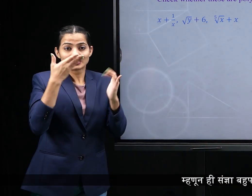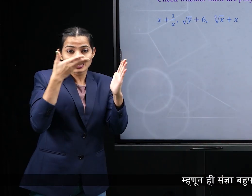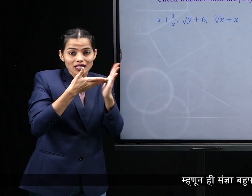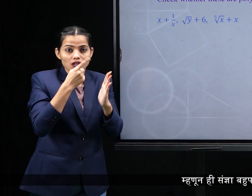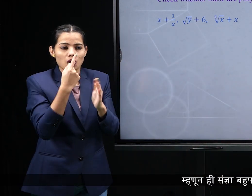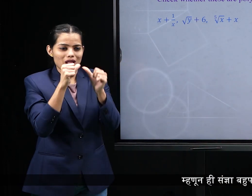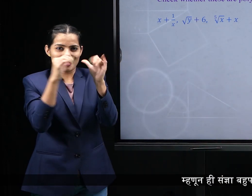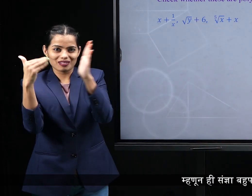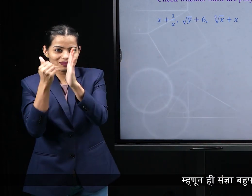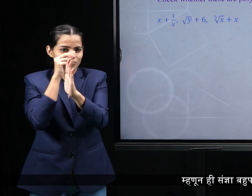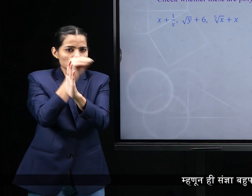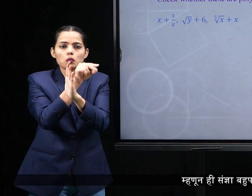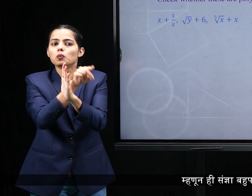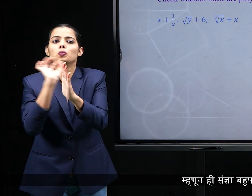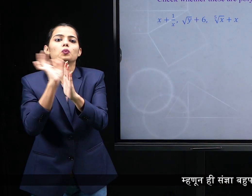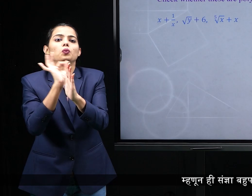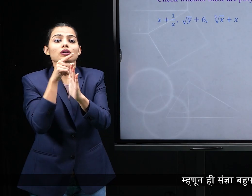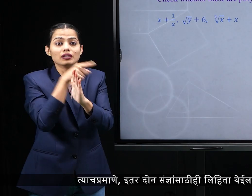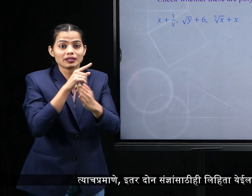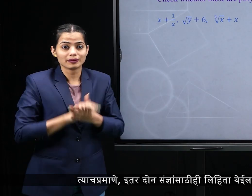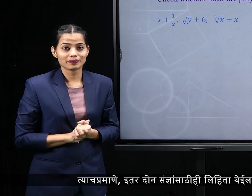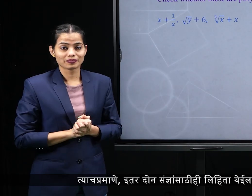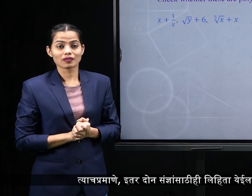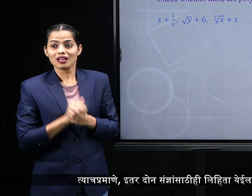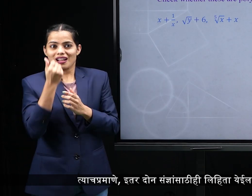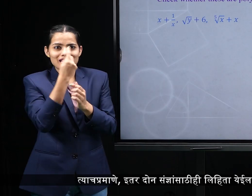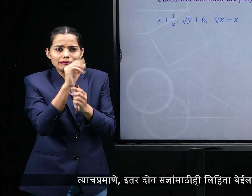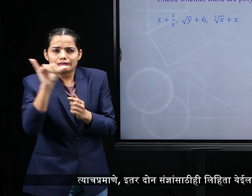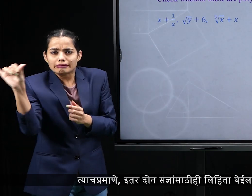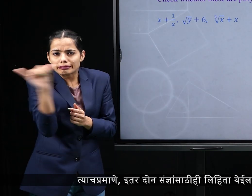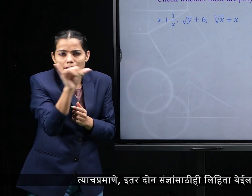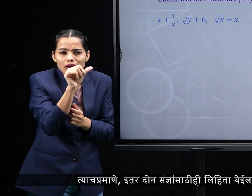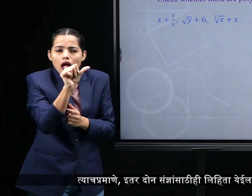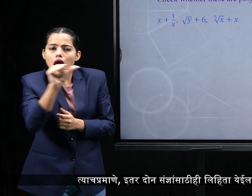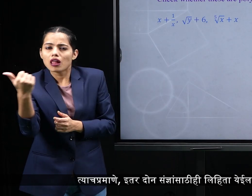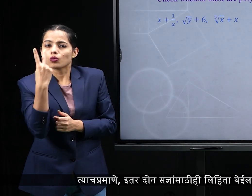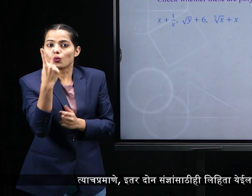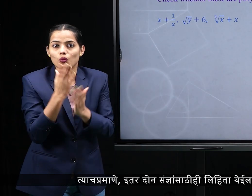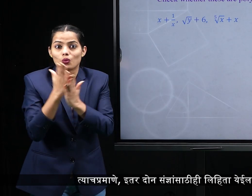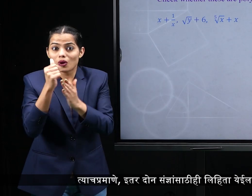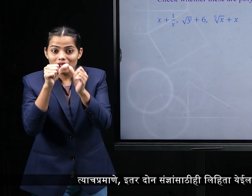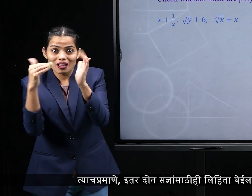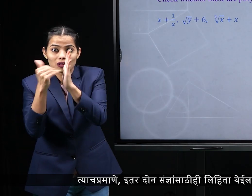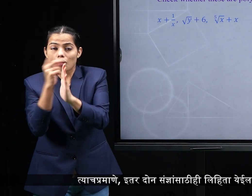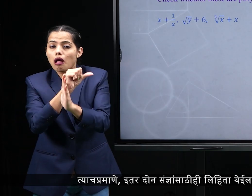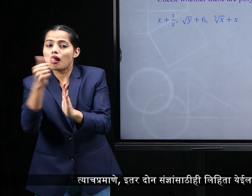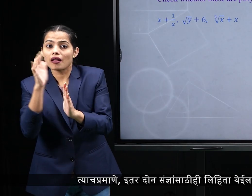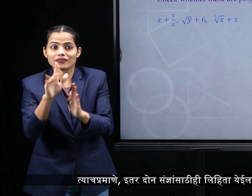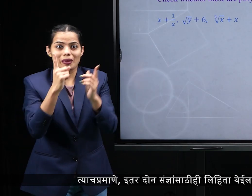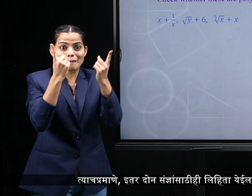म्हणून ही संख्या बहुपदी नाही. त्याचप्रमाणे इतर दोन संख्यांसाठीही लिहिता येईल. रूट y